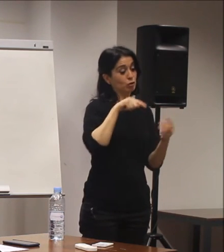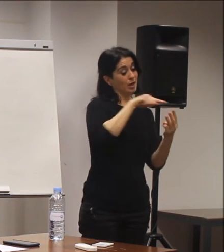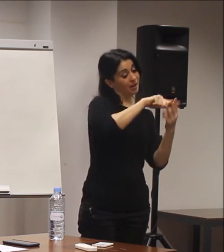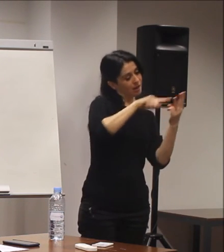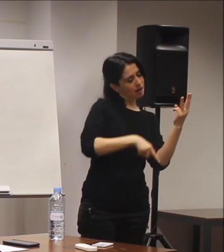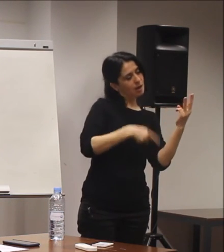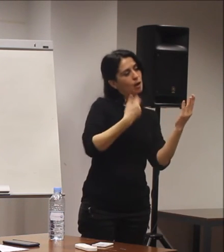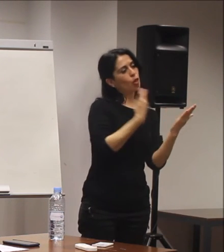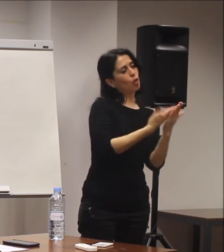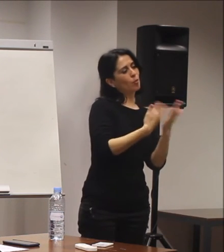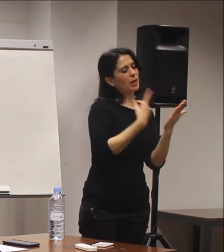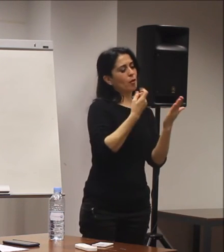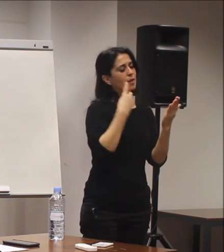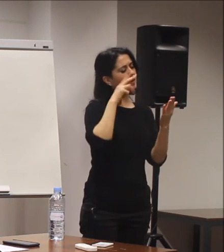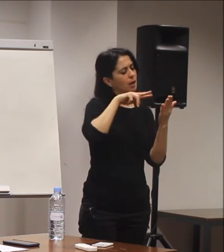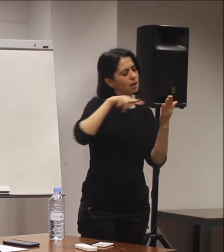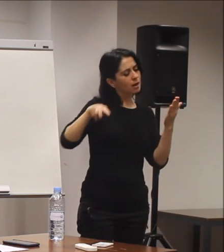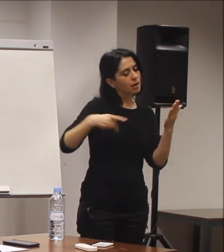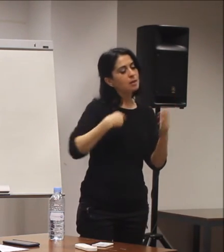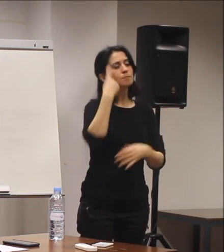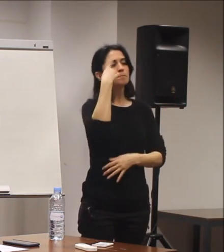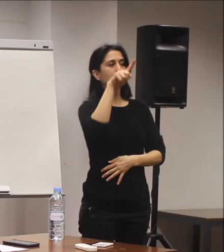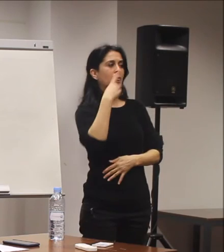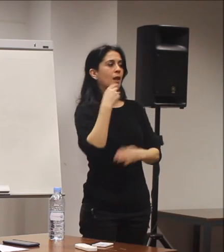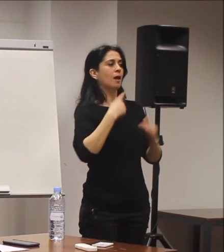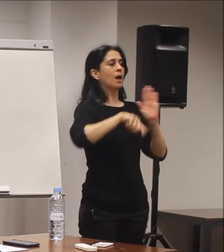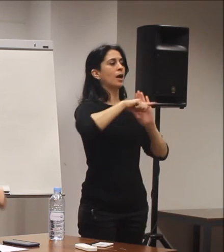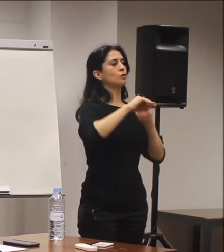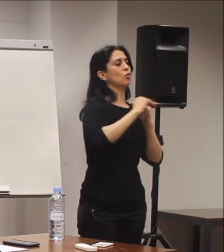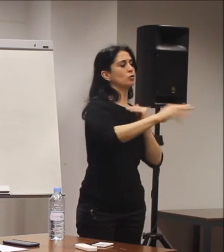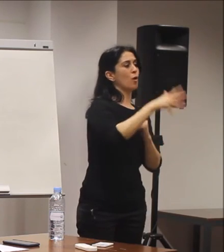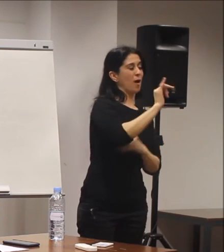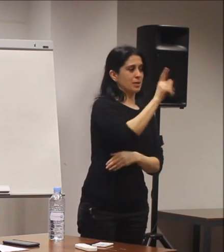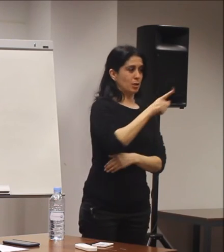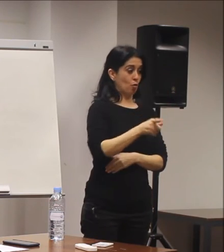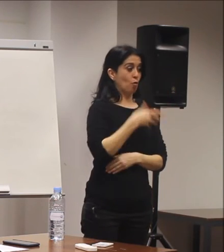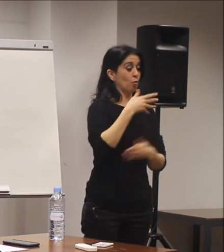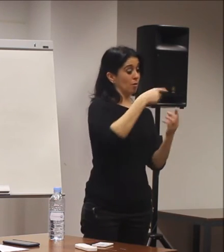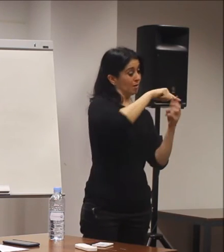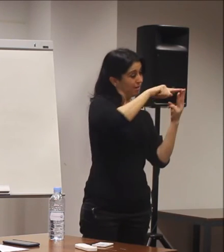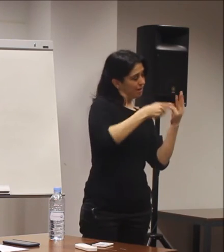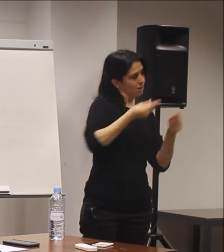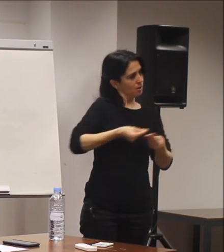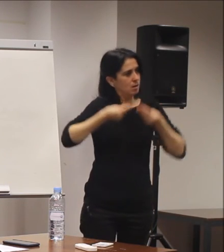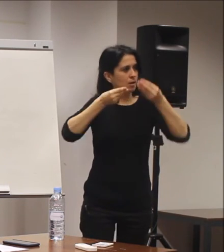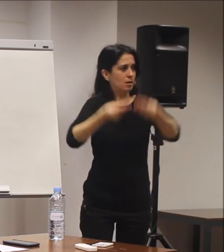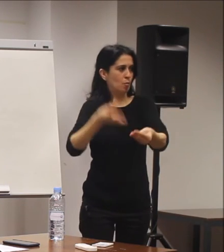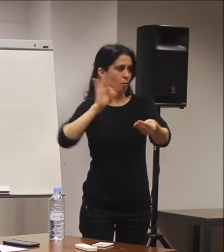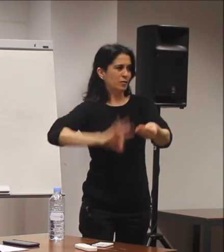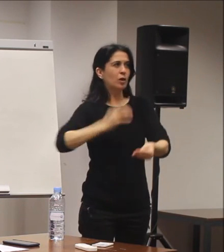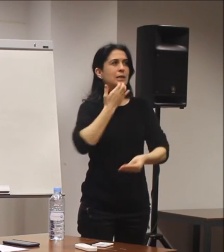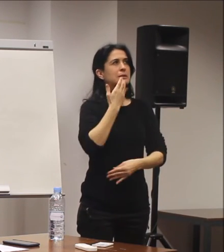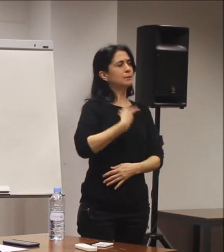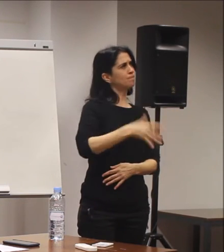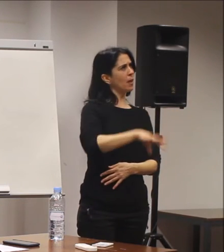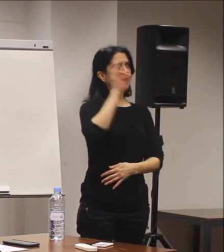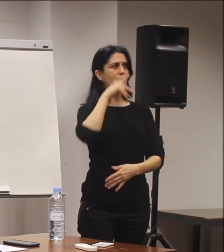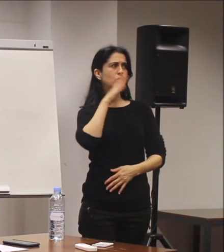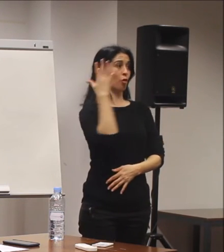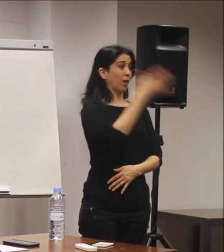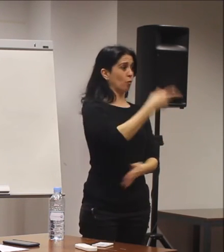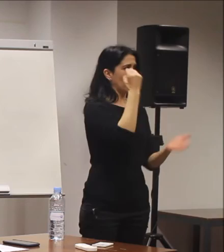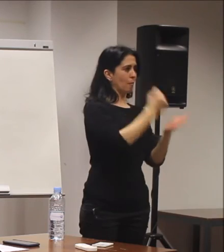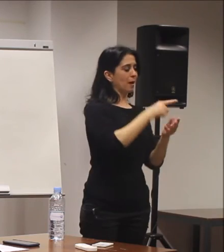si se está aplicando. Y es la documentación que hay que llevar a un profesional en el caso de que se decida demandar a una entidad